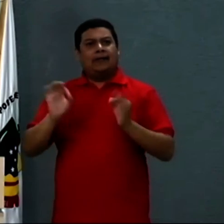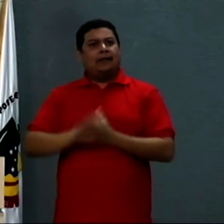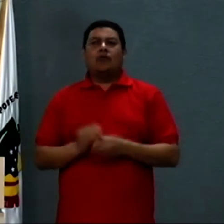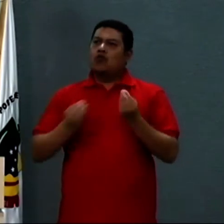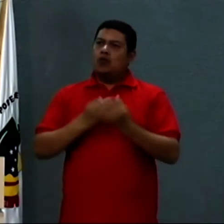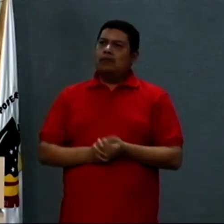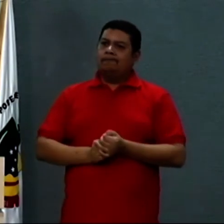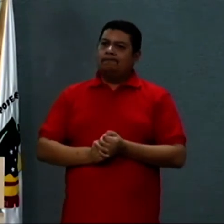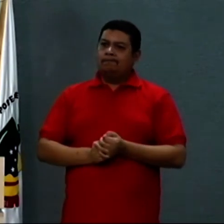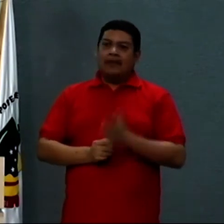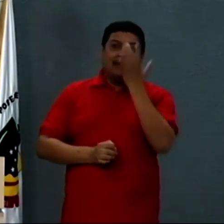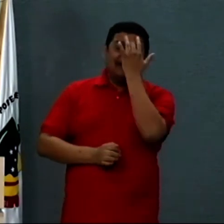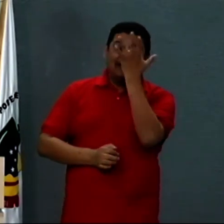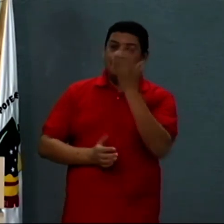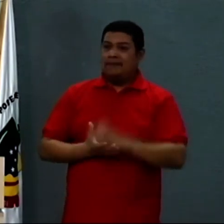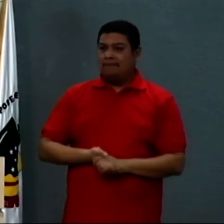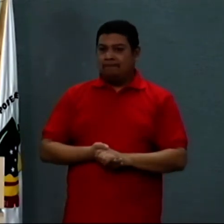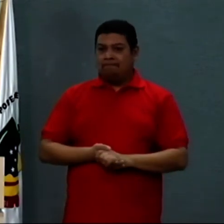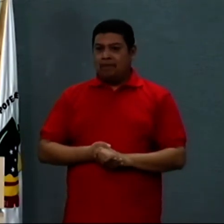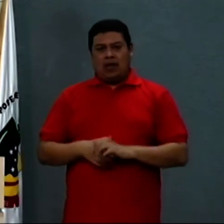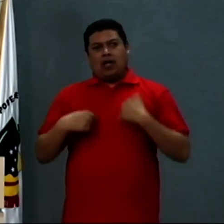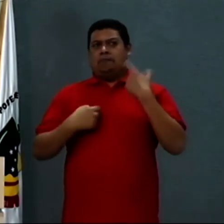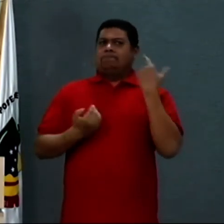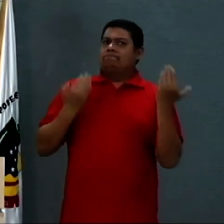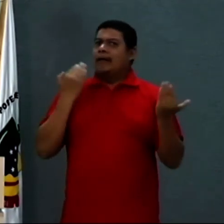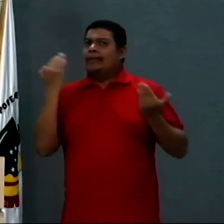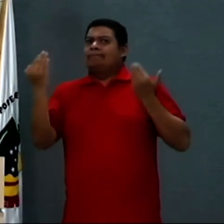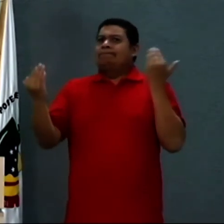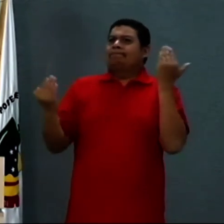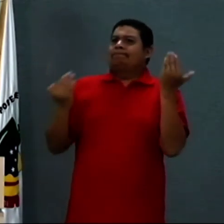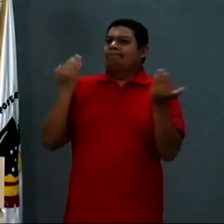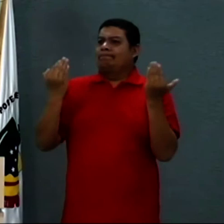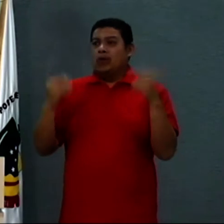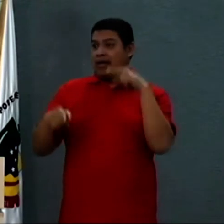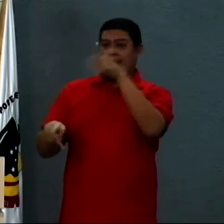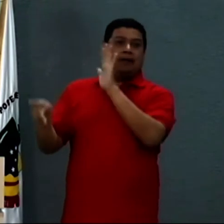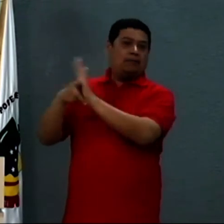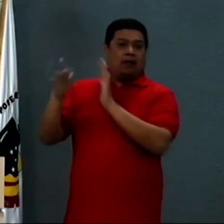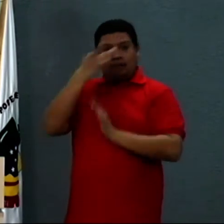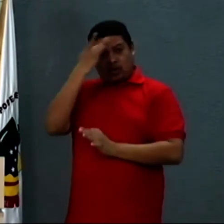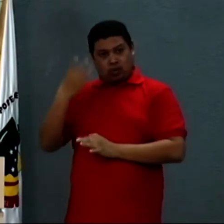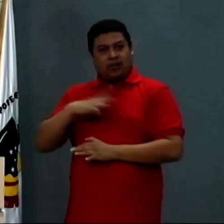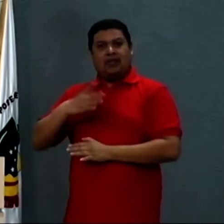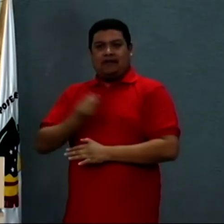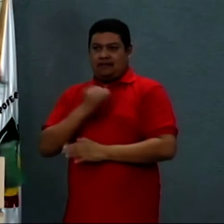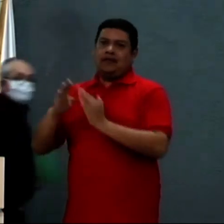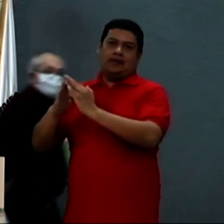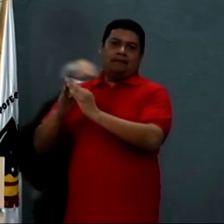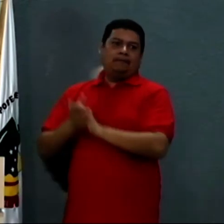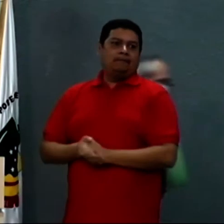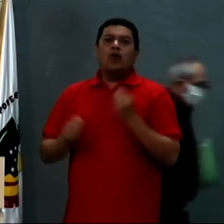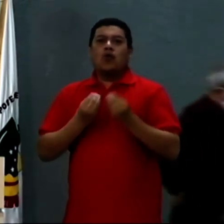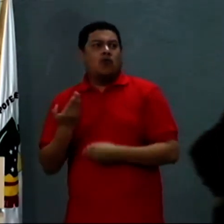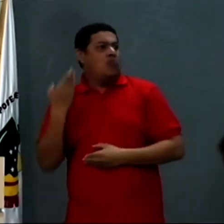trabalho. A gente fica analisando assim, isso é revoltante, até para os próprios moradores que estão ali morando, é não ter acesso, sair